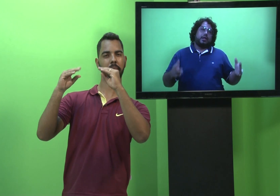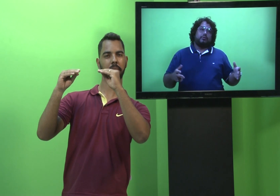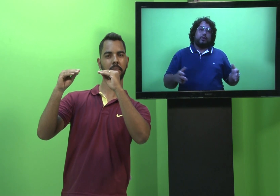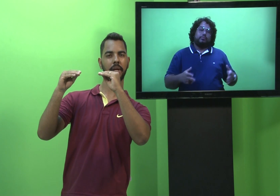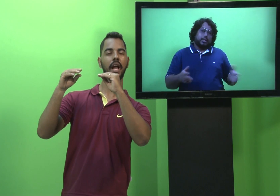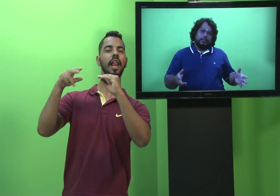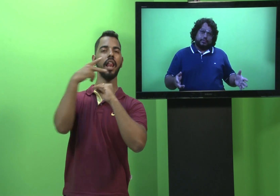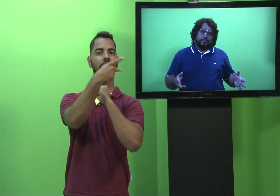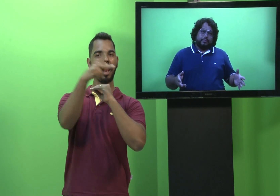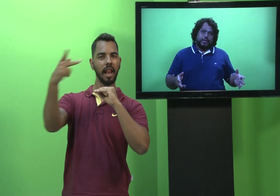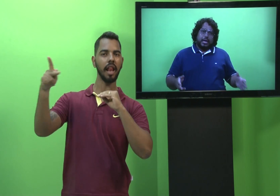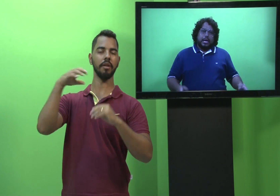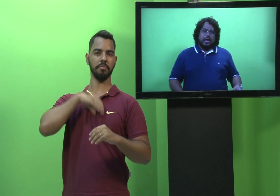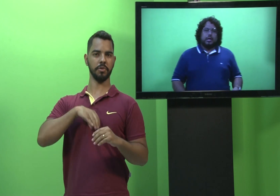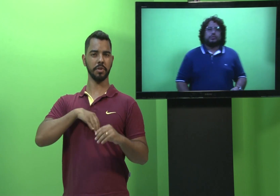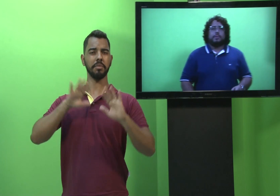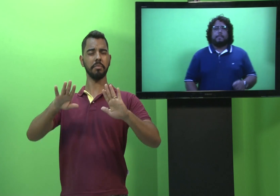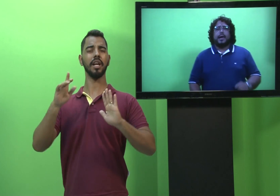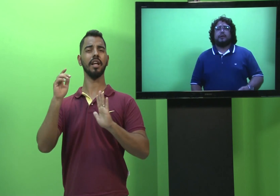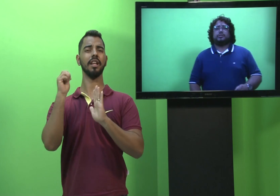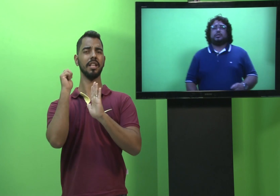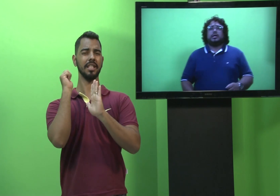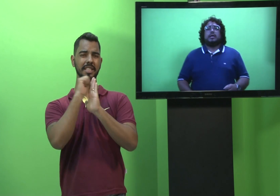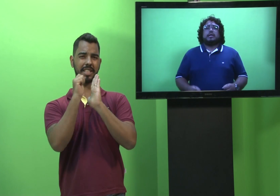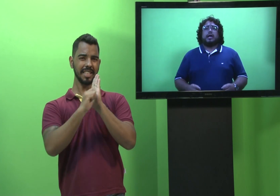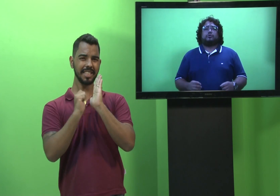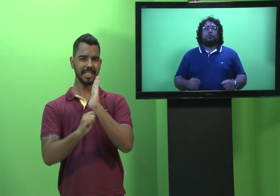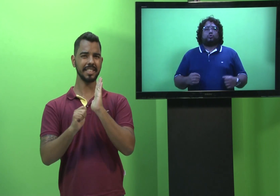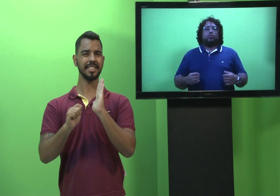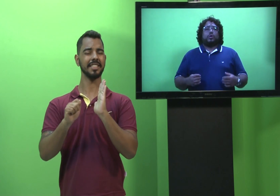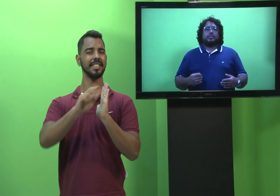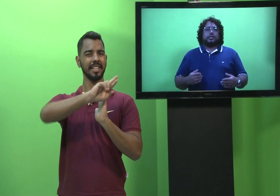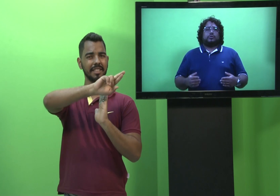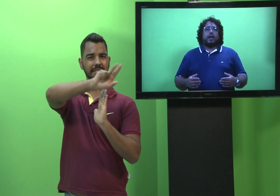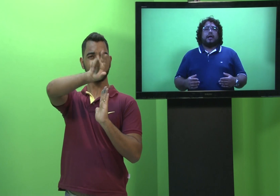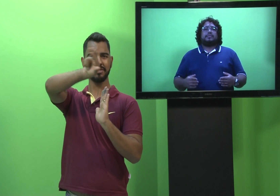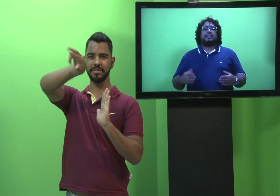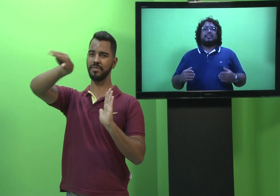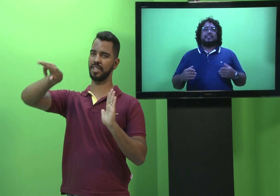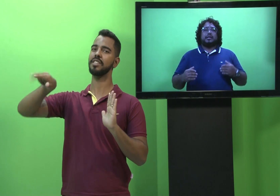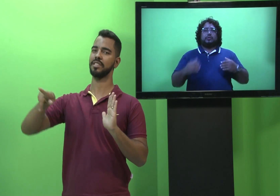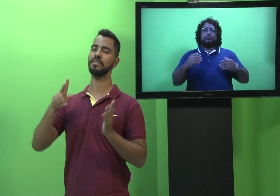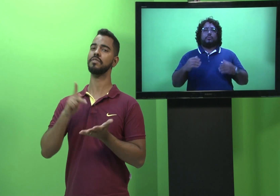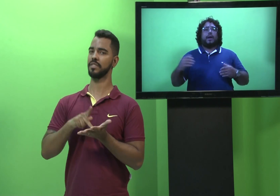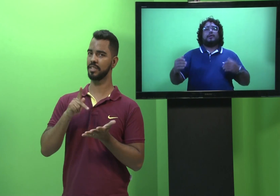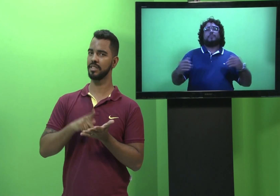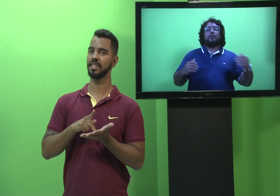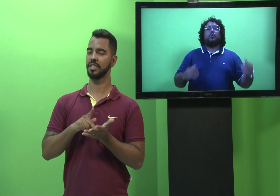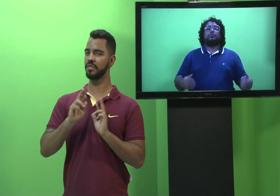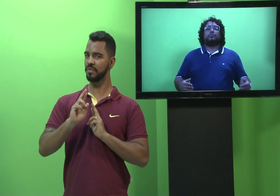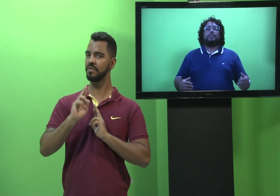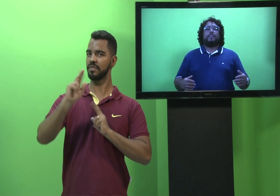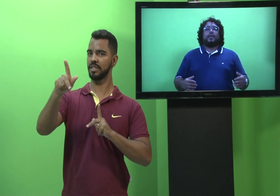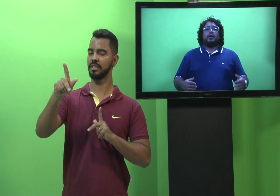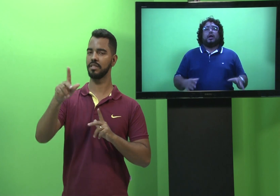escrito em um deles. E isso impede que as culturas nacionais transitam de um país para o outro.